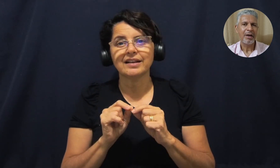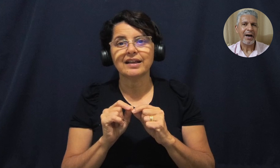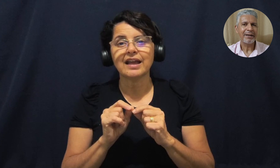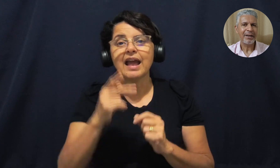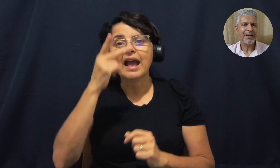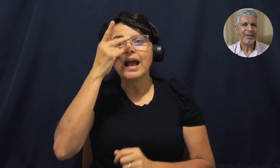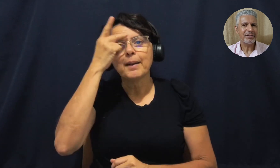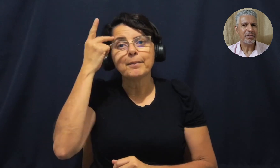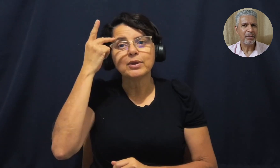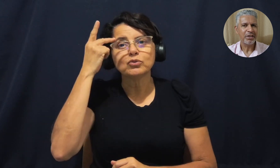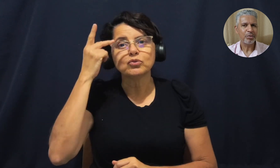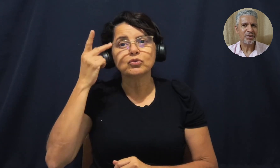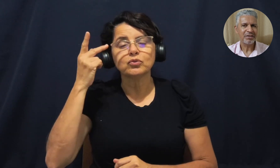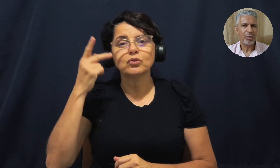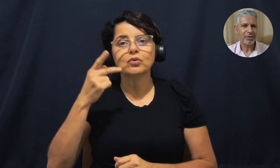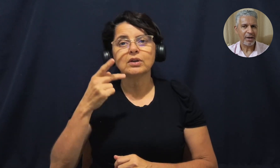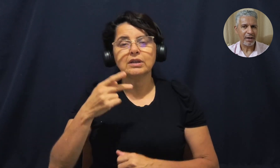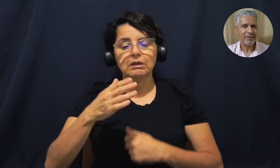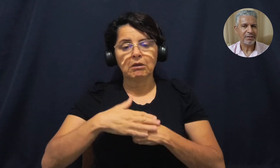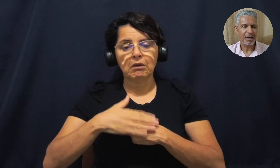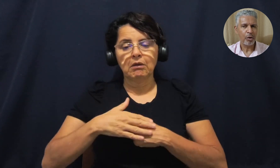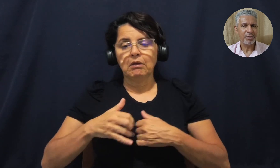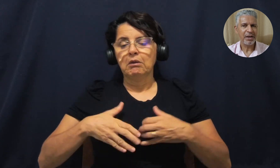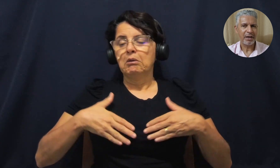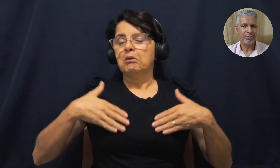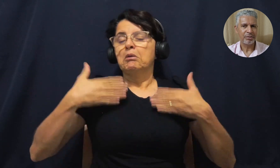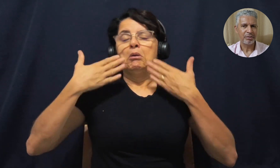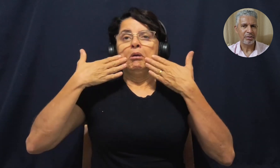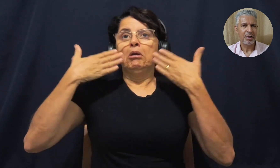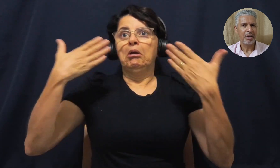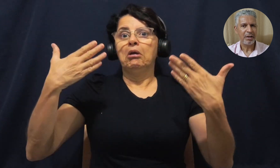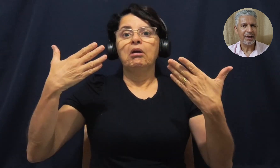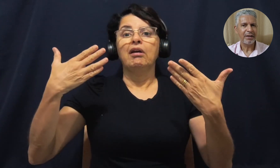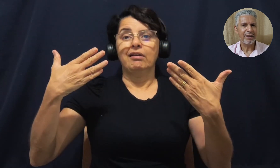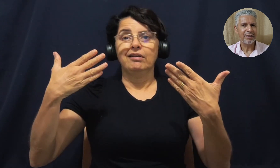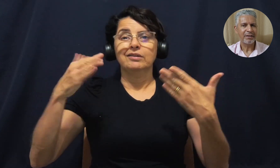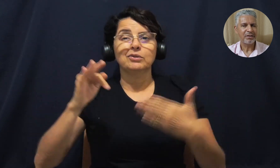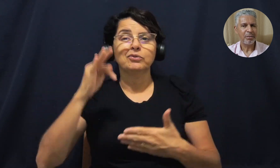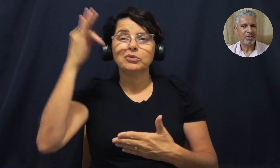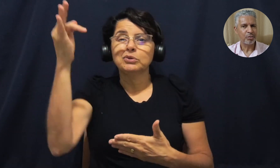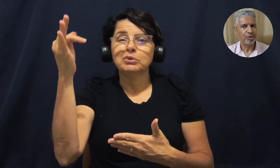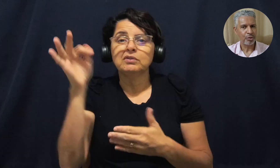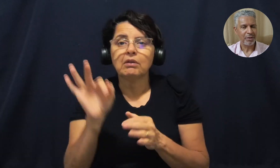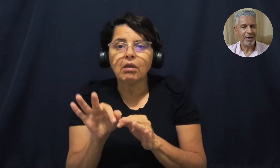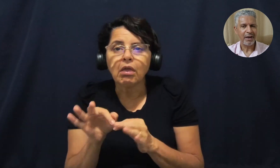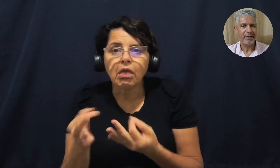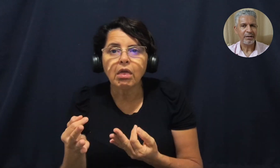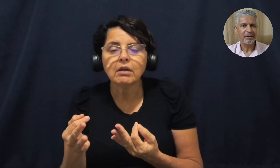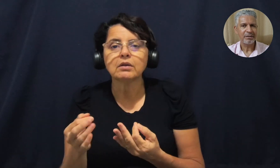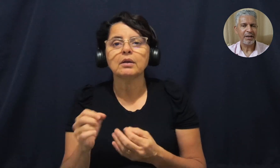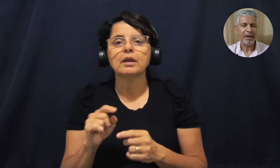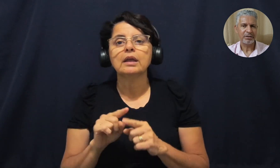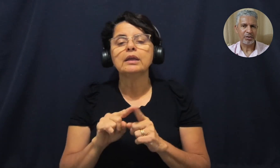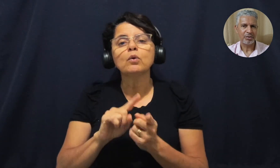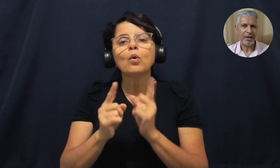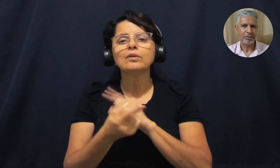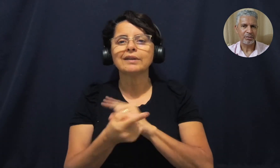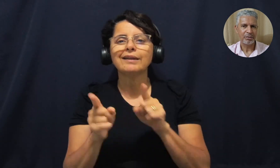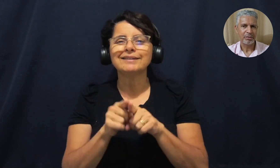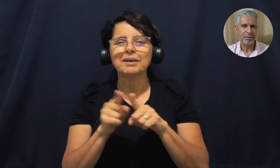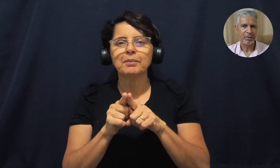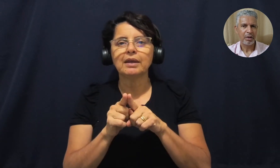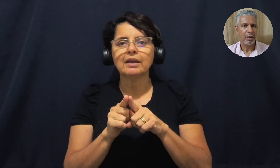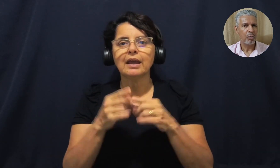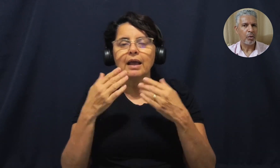que aquele que a si mesmo se exaltar será humilhado, e aquele que a si mesmo se humilhar será